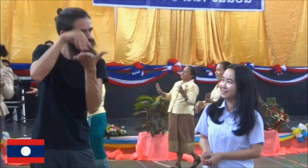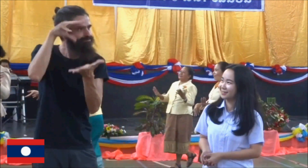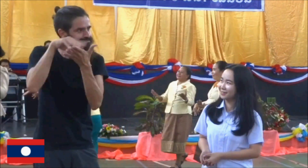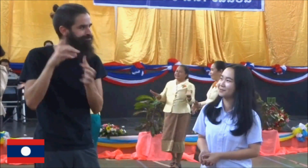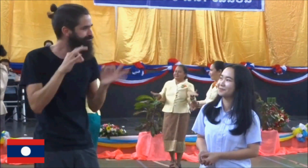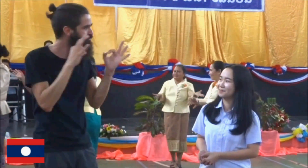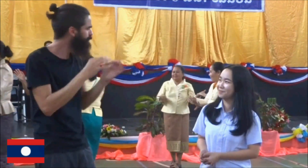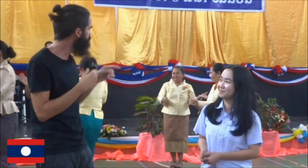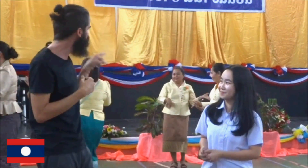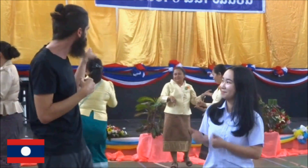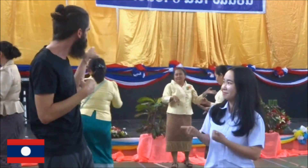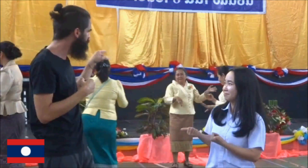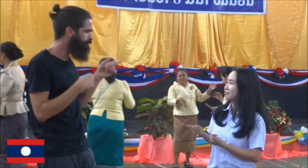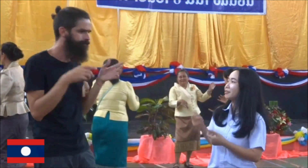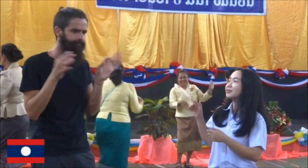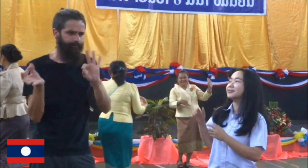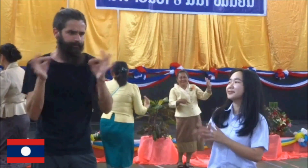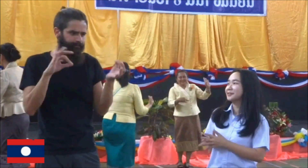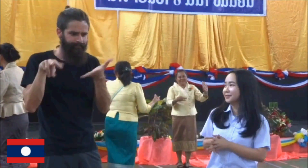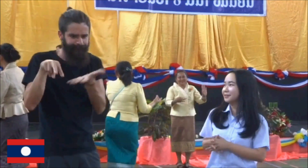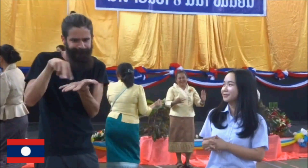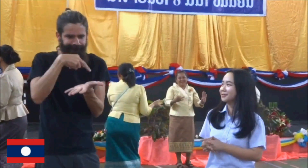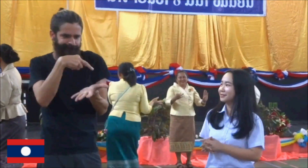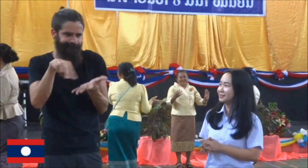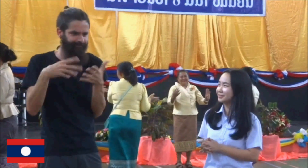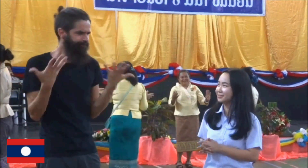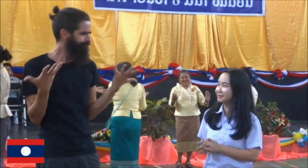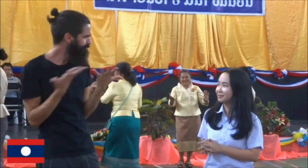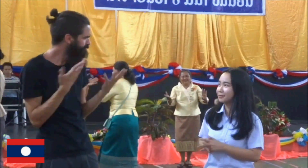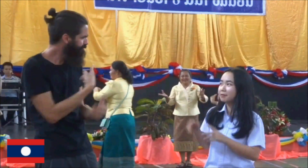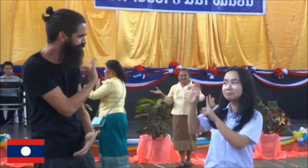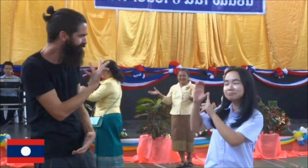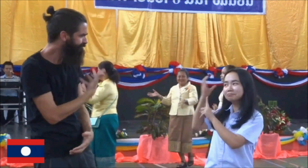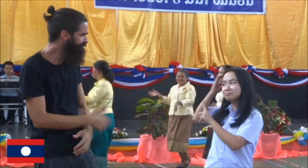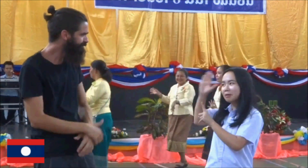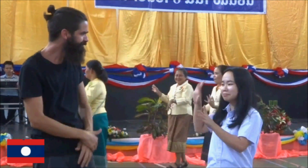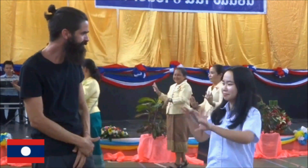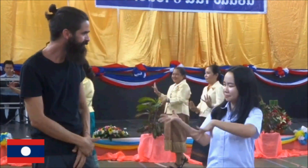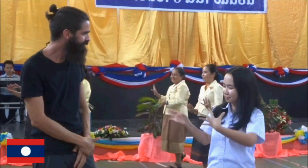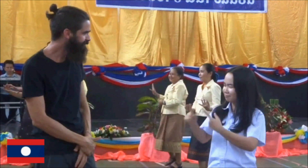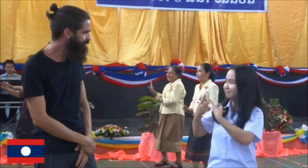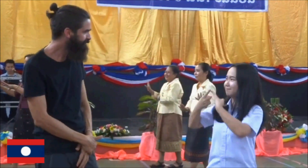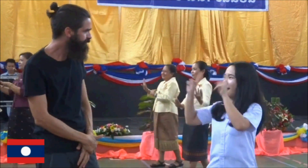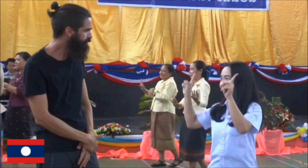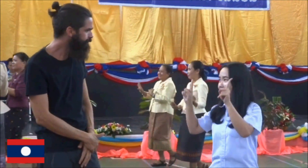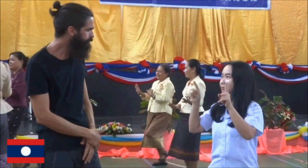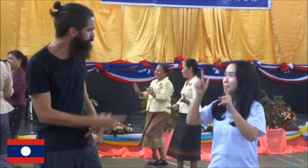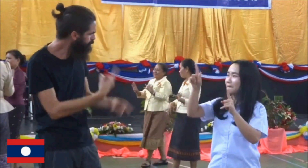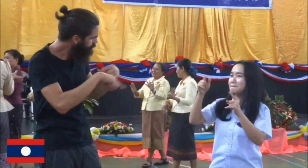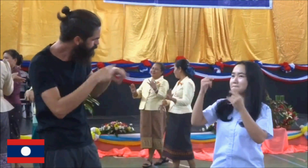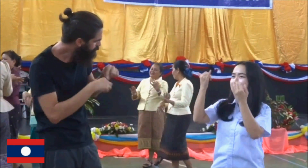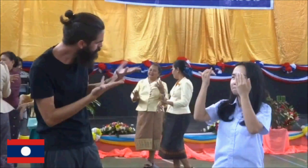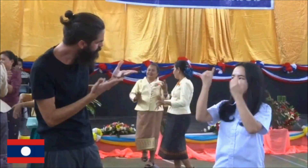choses. J'apprends beaucoup de choses. Et puis là, derrière, il y a de la danse. Là, tu peux m'expliquer un petit peu ce que c'est? Alors oui, ça signe comme